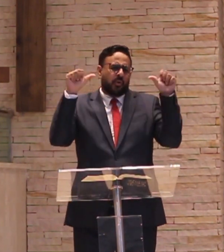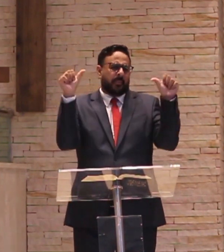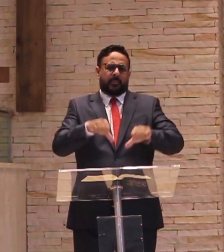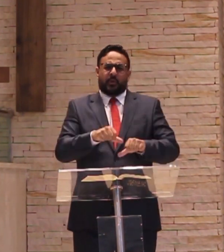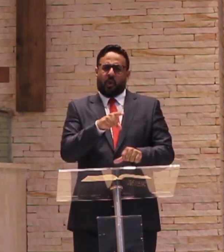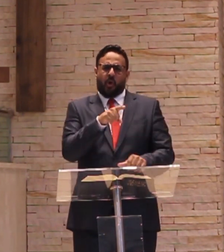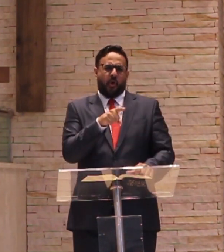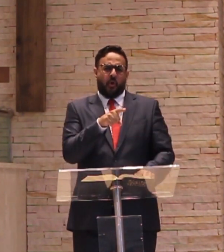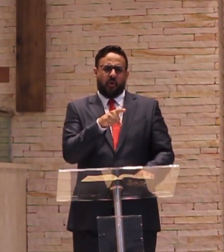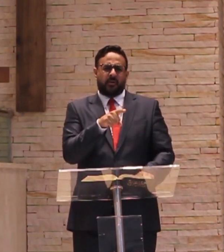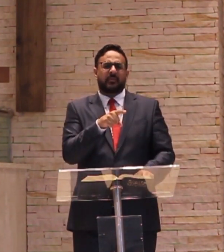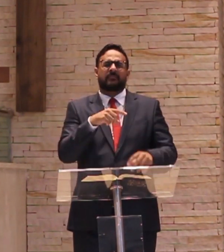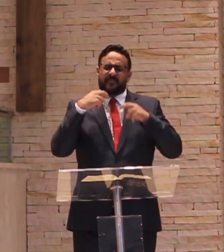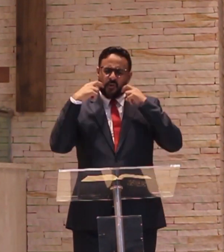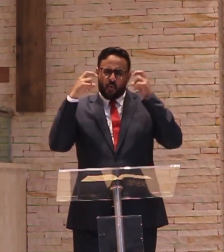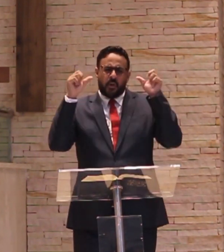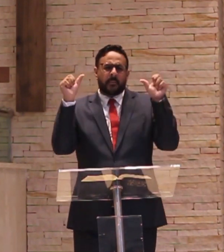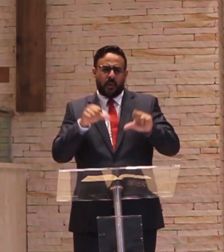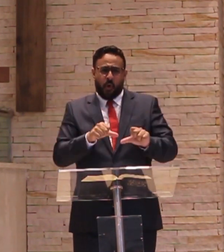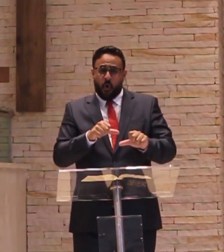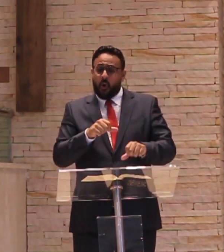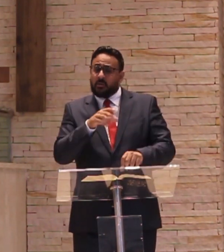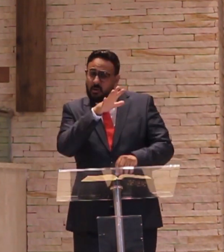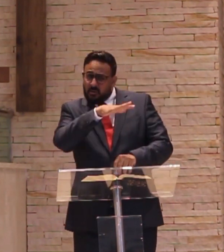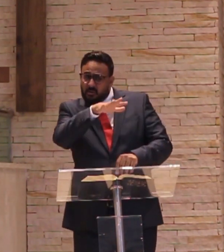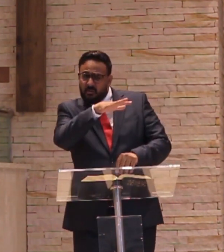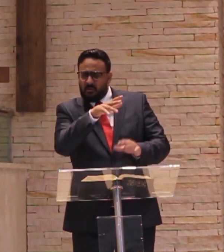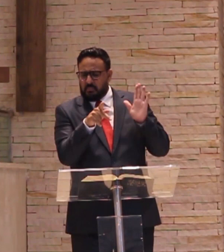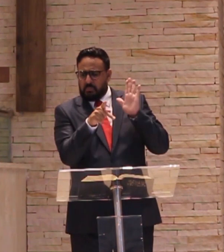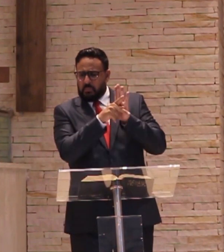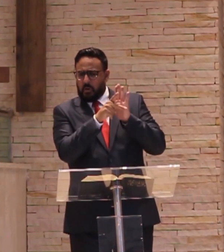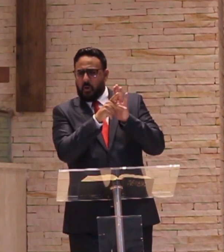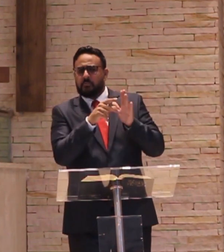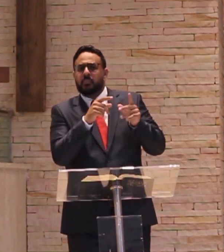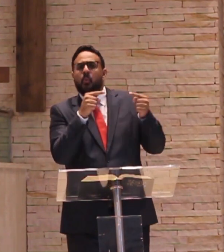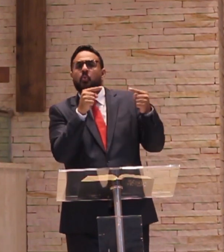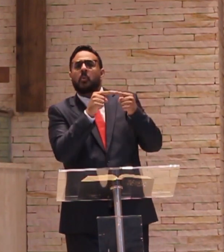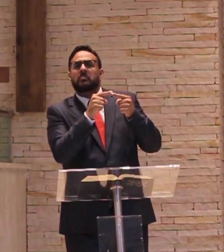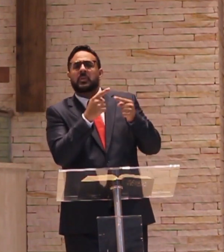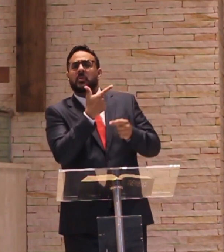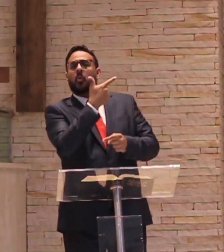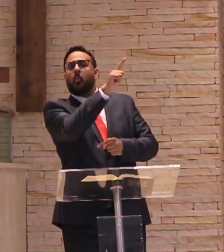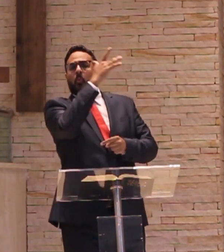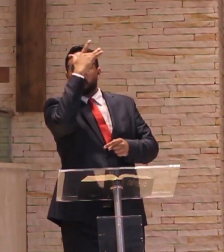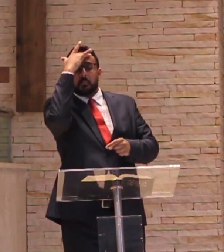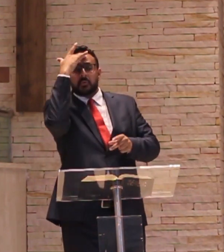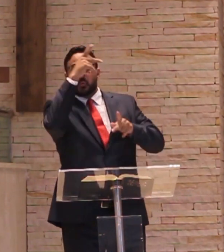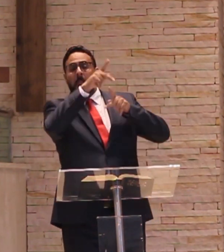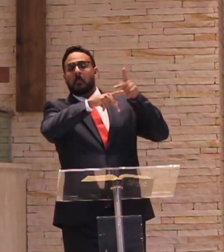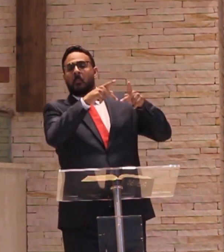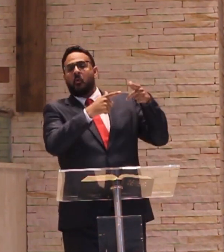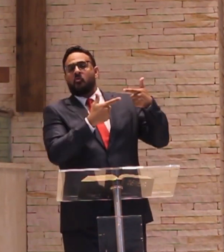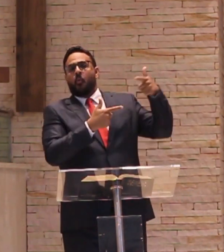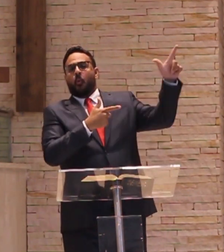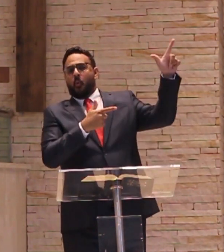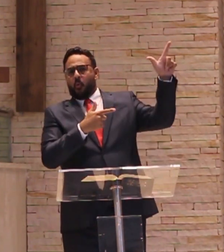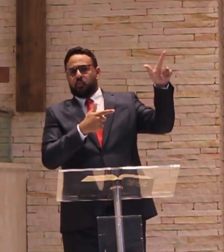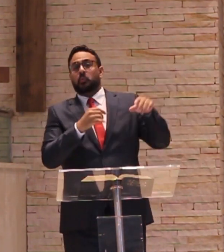outro condenado. Nunca tinha sido feito daquela forma como foi feita com Jesus, porque com Jesus foi feito de uma